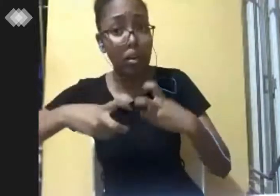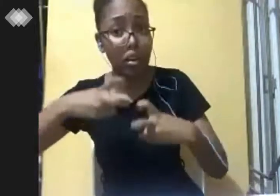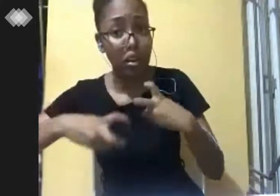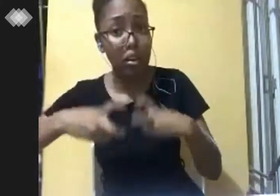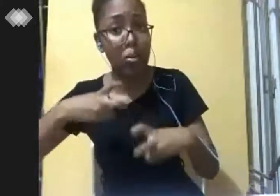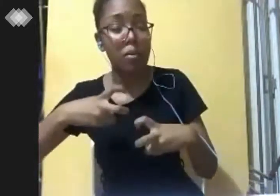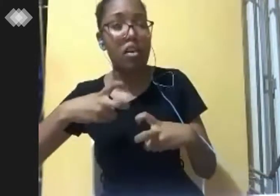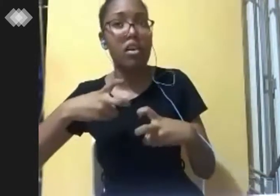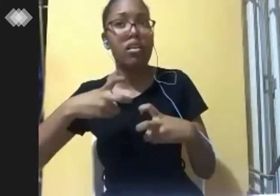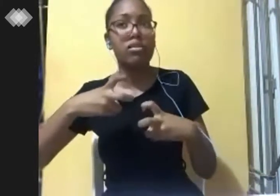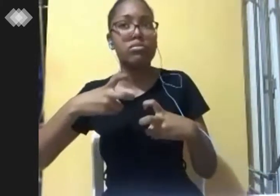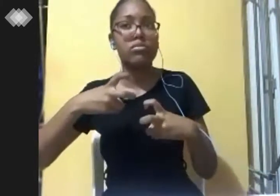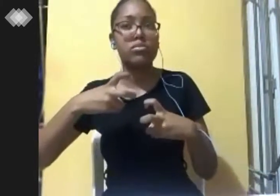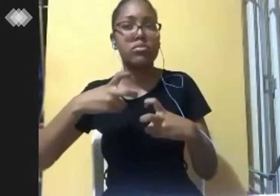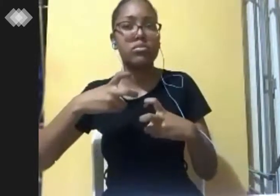de agresión.